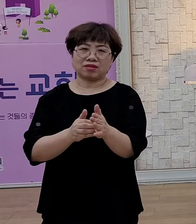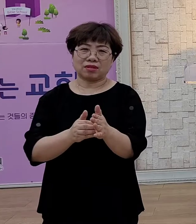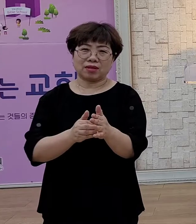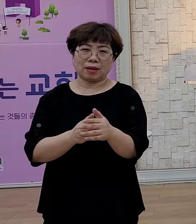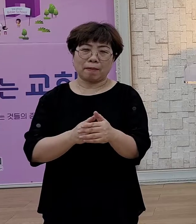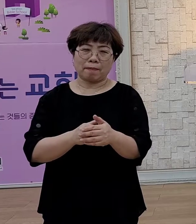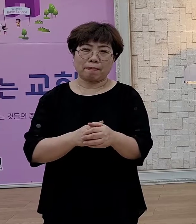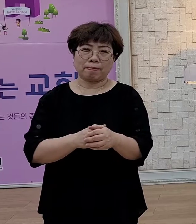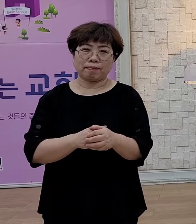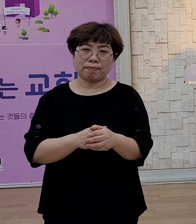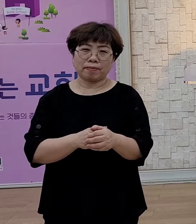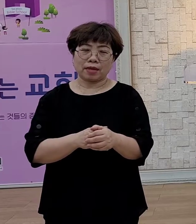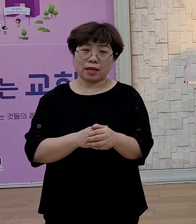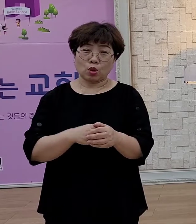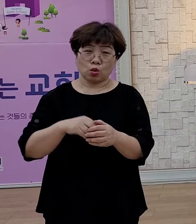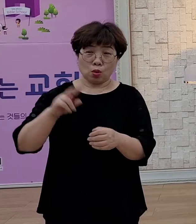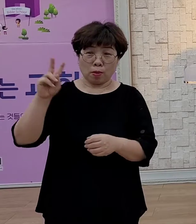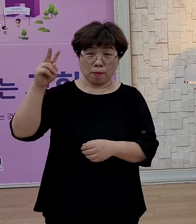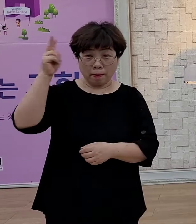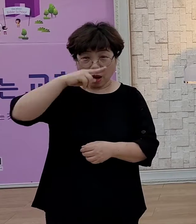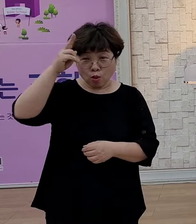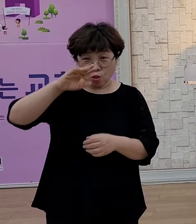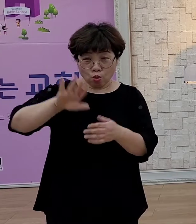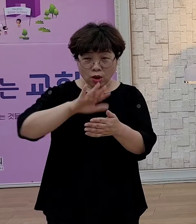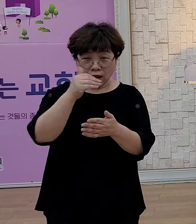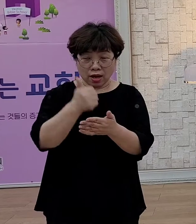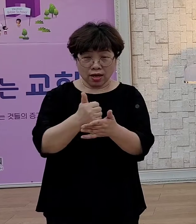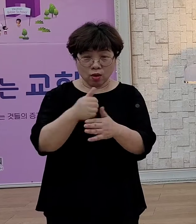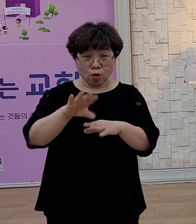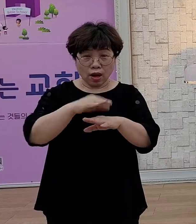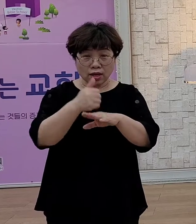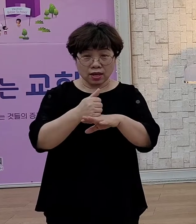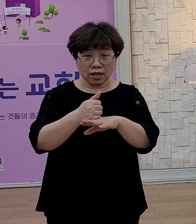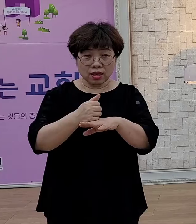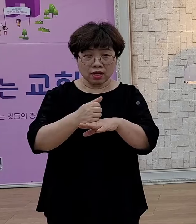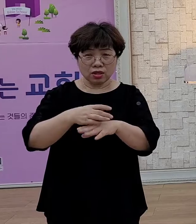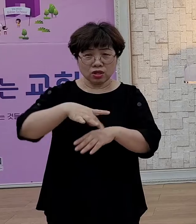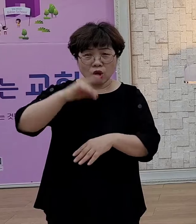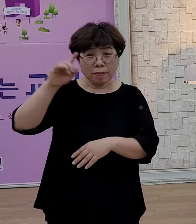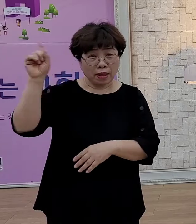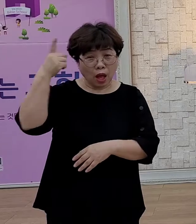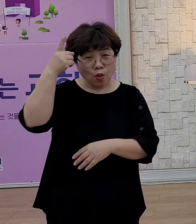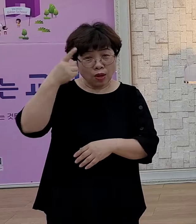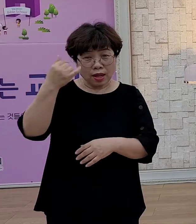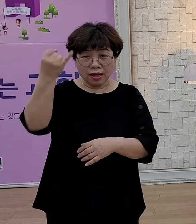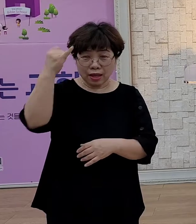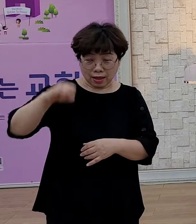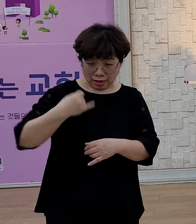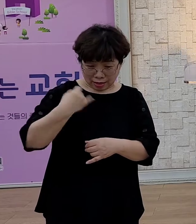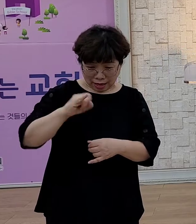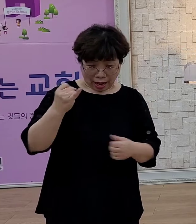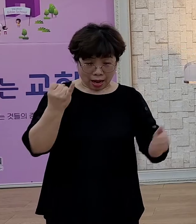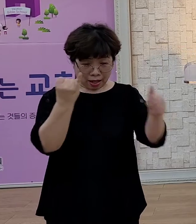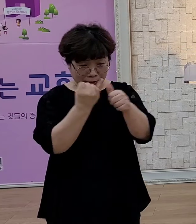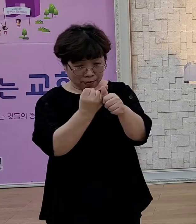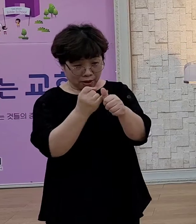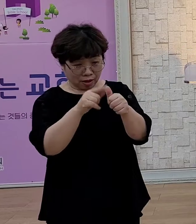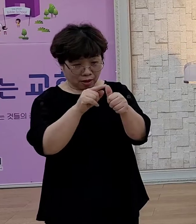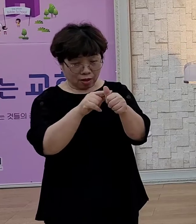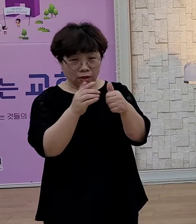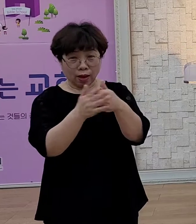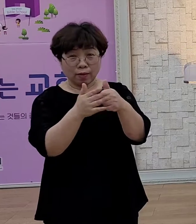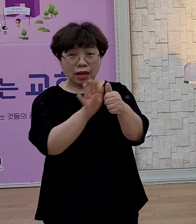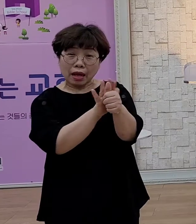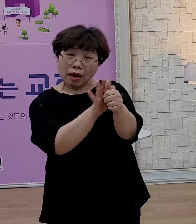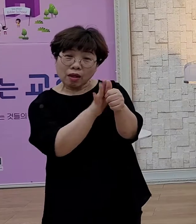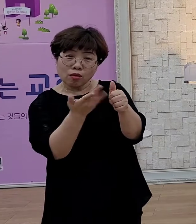이 사울이 자꾸 다윗이 거슬리는 거예요. 자기가 지금 왕인데 왕으로 기름 부음 받은